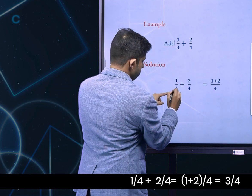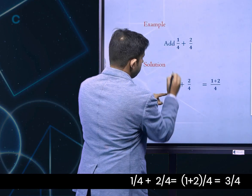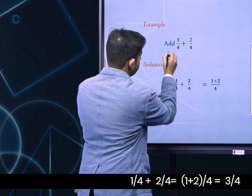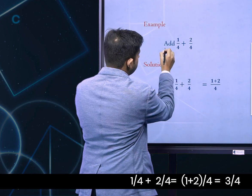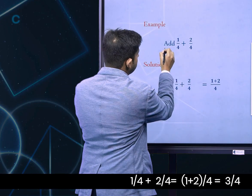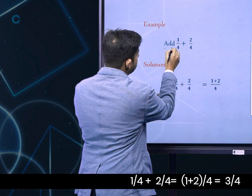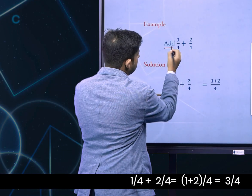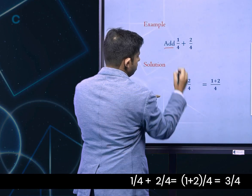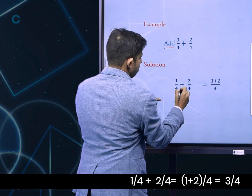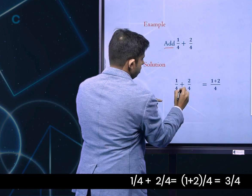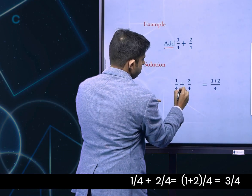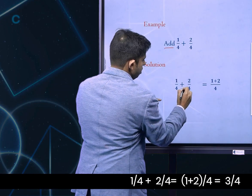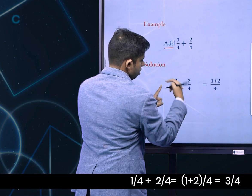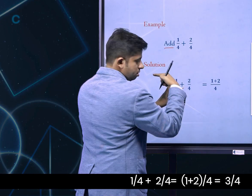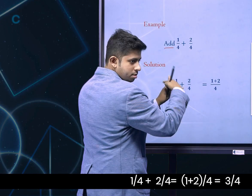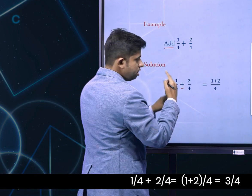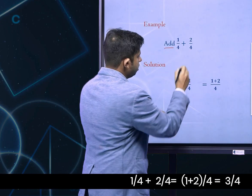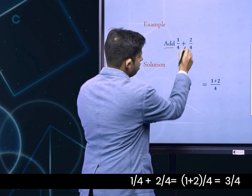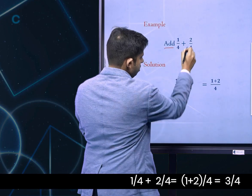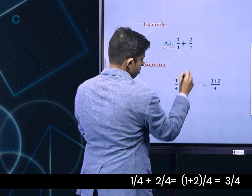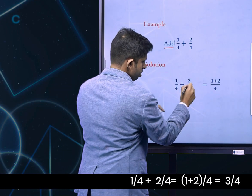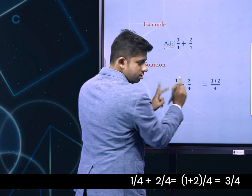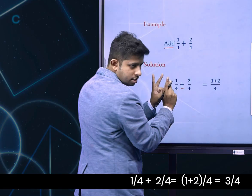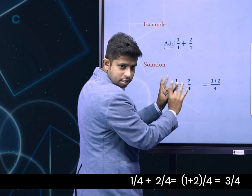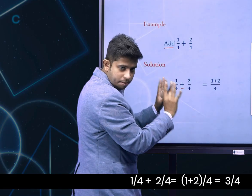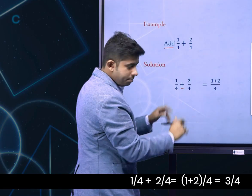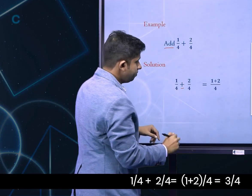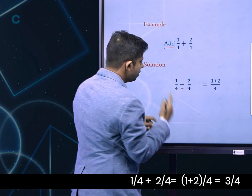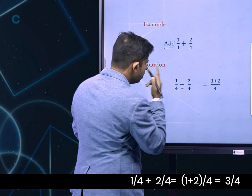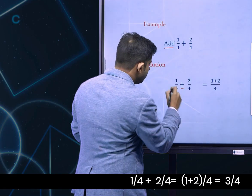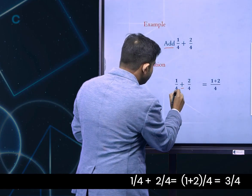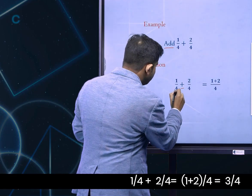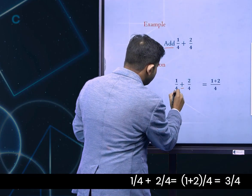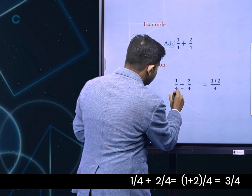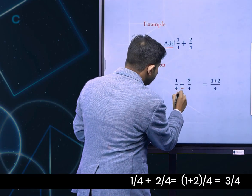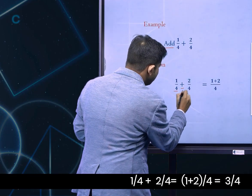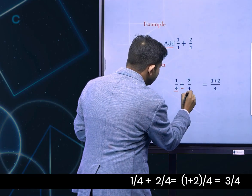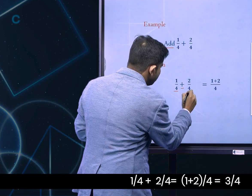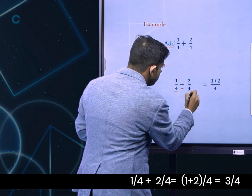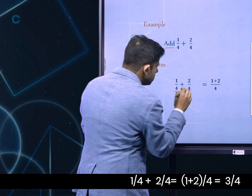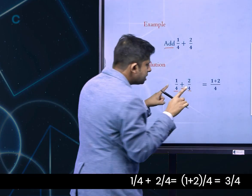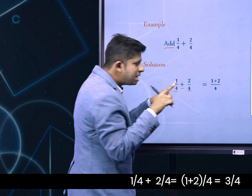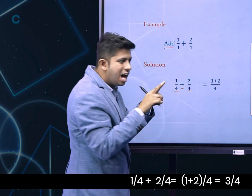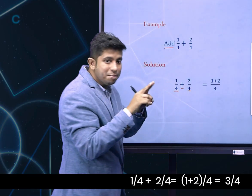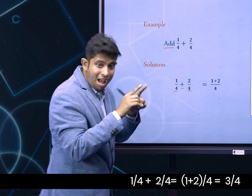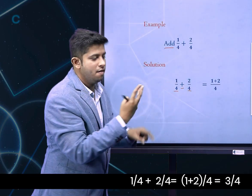1/4 अधिक 2/4 बरोबर 1 अधिक 2/4 बरोबर